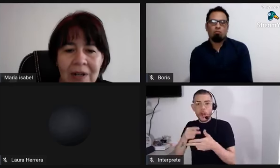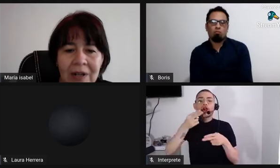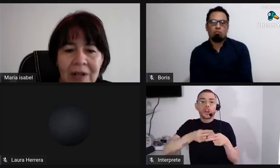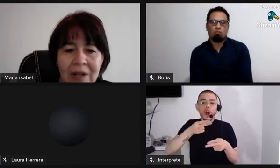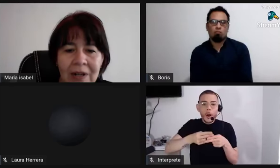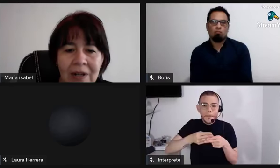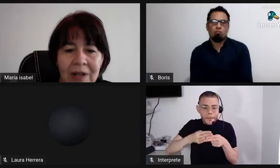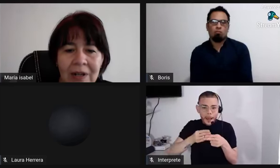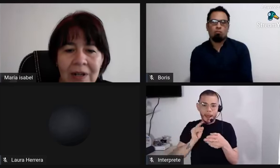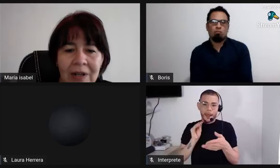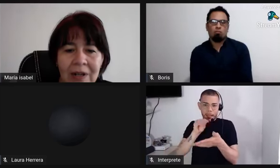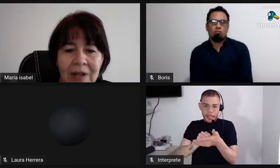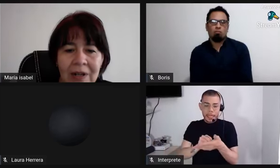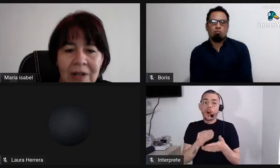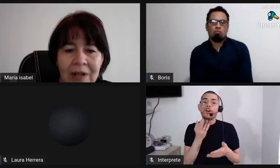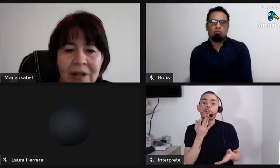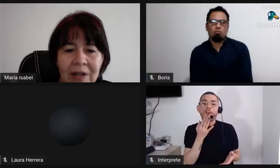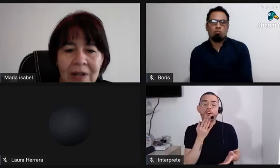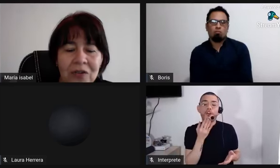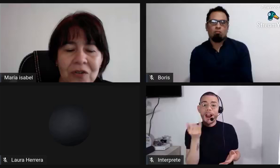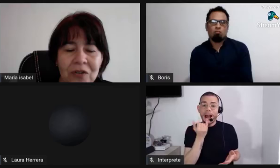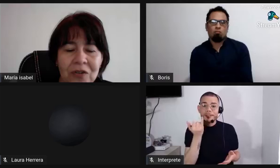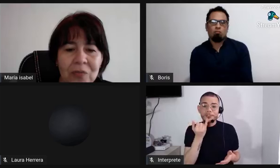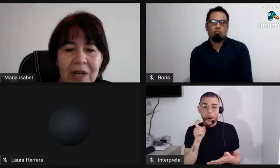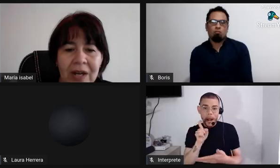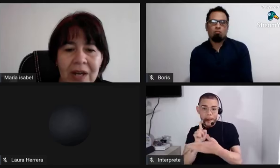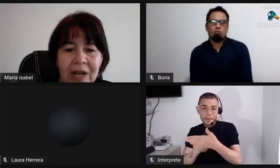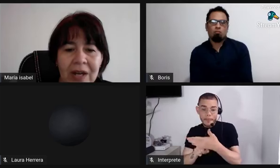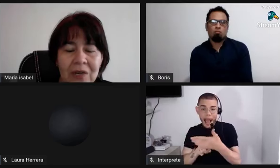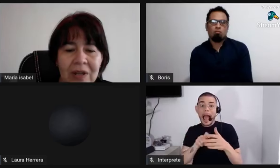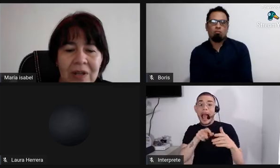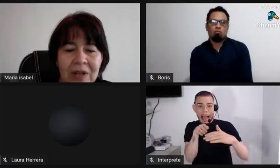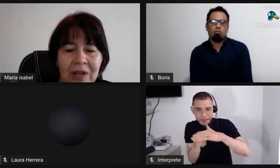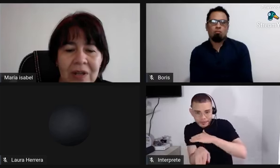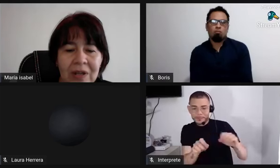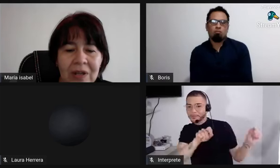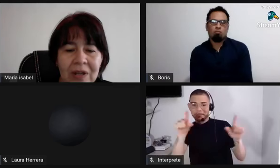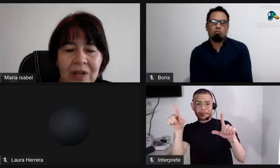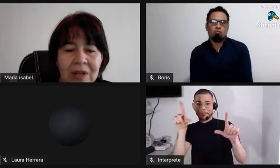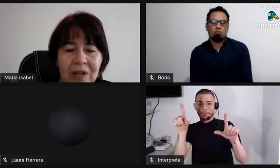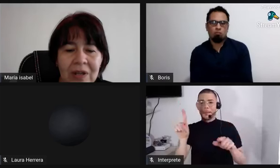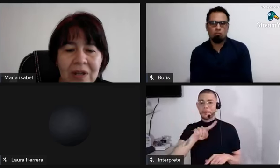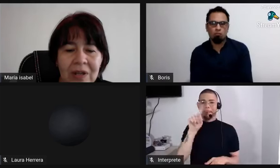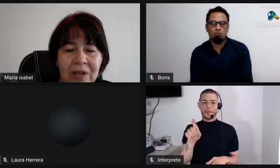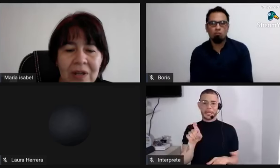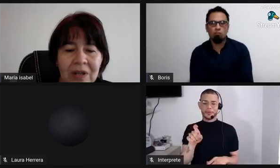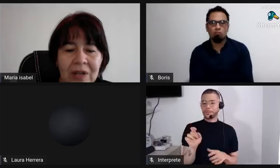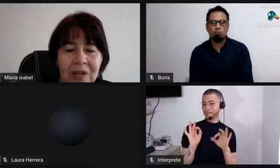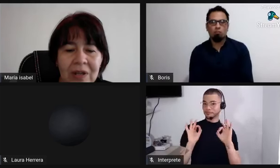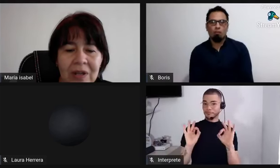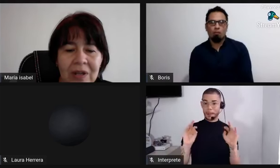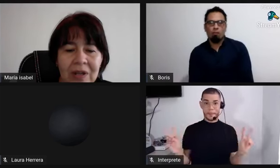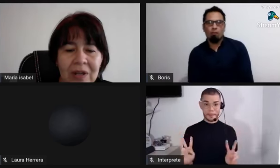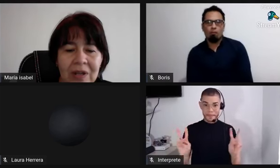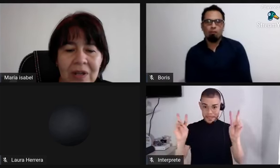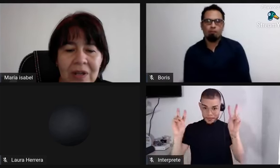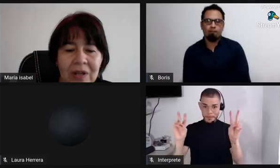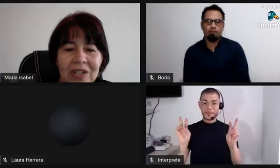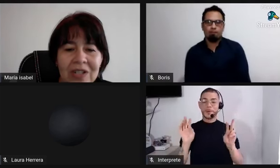para entrar a la plataforma y hacer su pregunta en vivo en lengua de señas. Entonces, todos bienvenidos. Saludamos